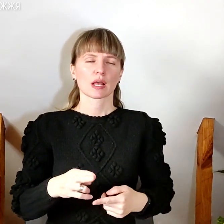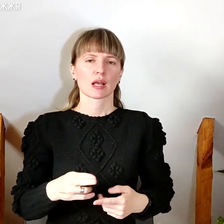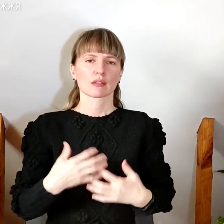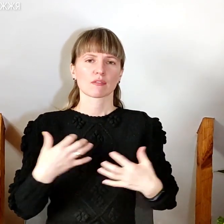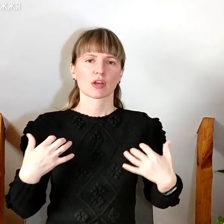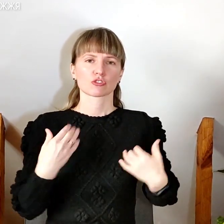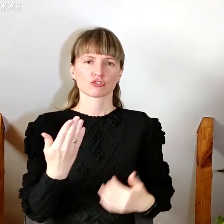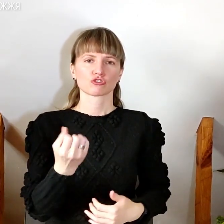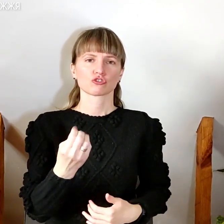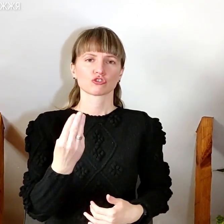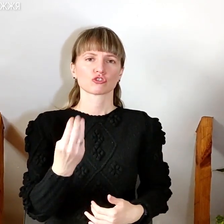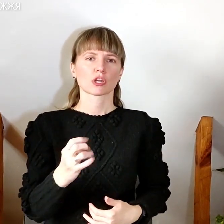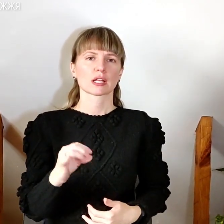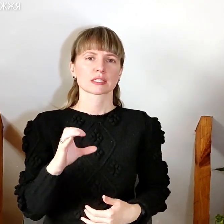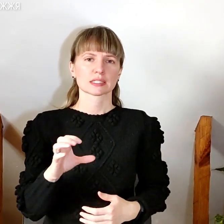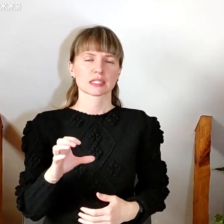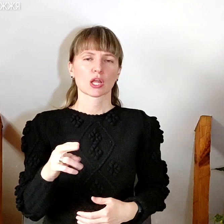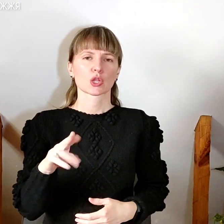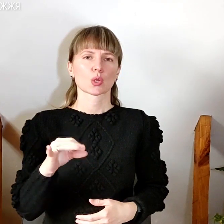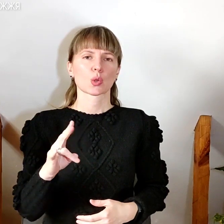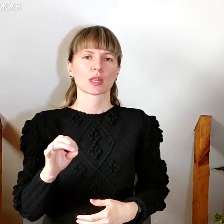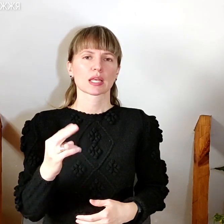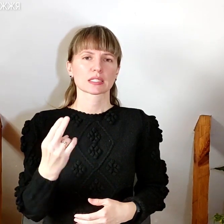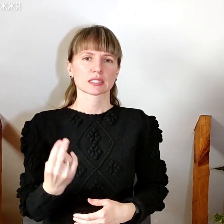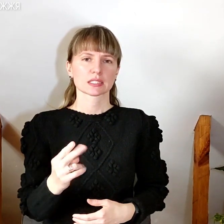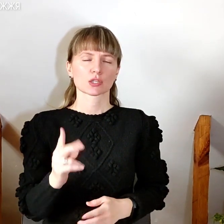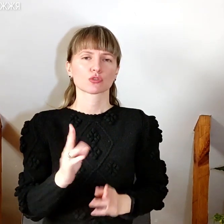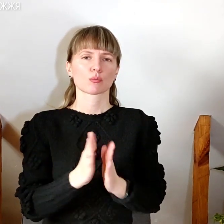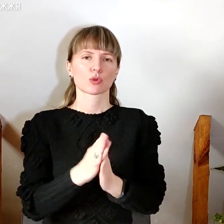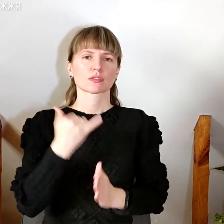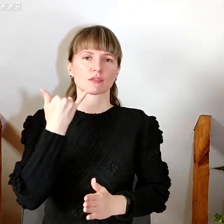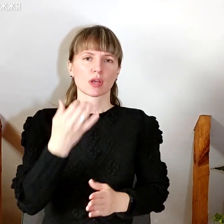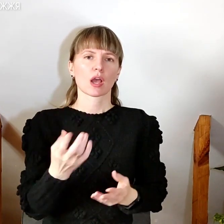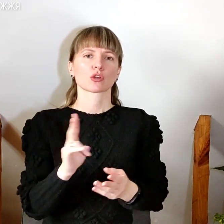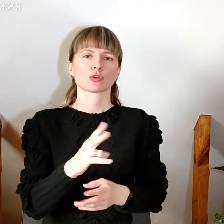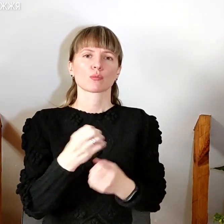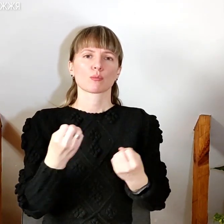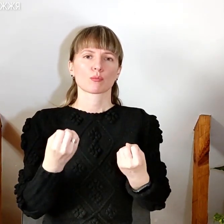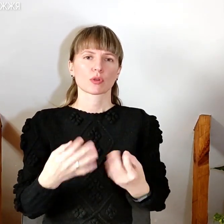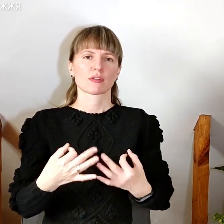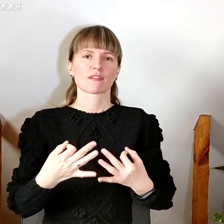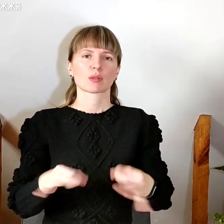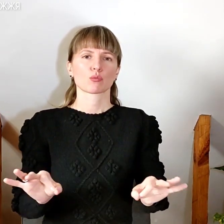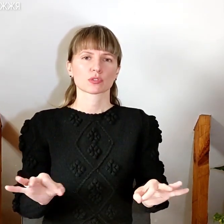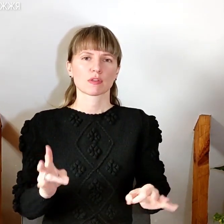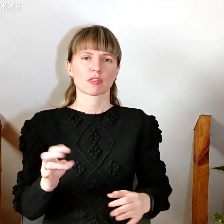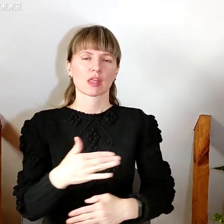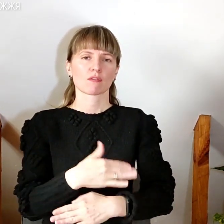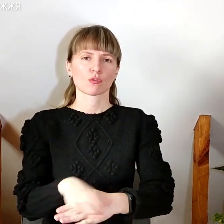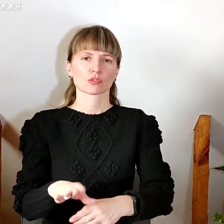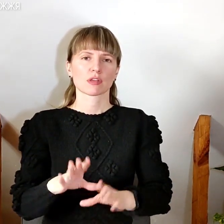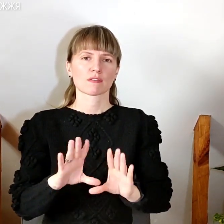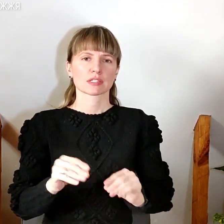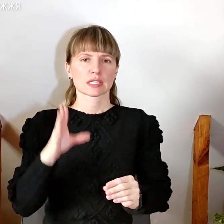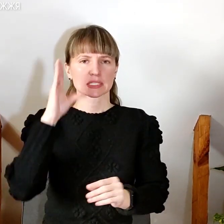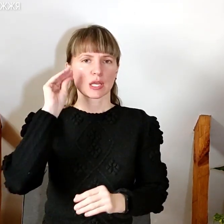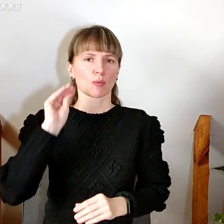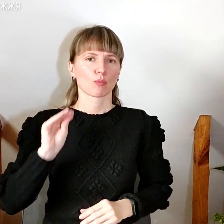Олена Донець. Хтось дзвонить, просить забрати, а хтось просто відпустив їх на вулицю та й сей забув.